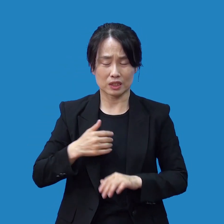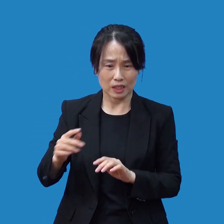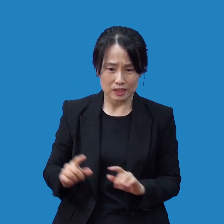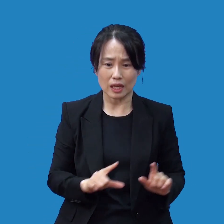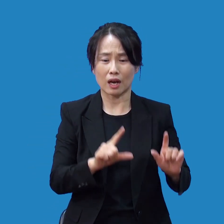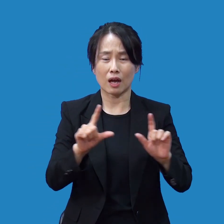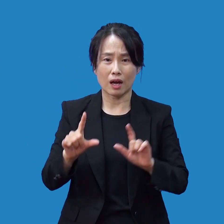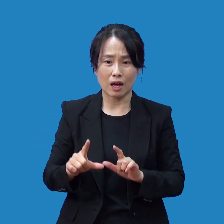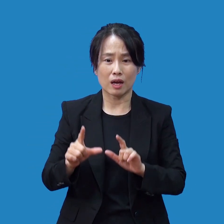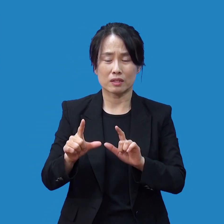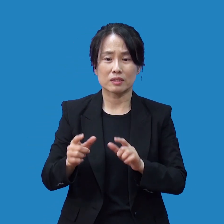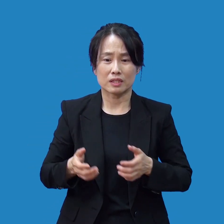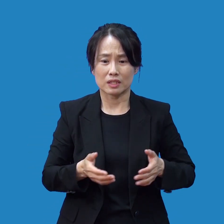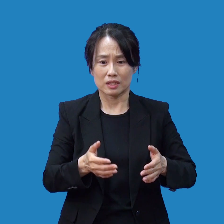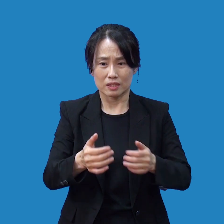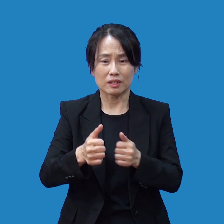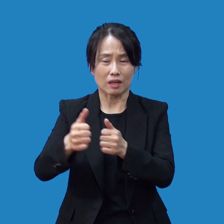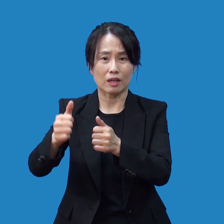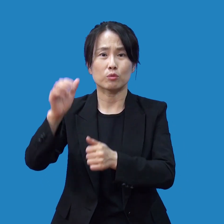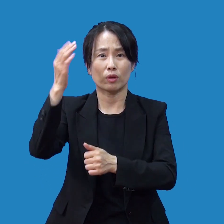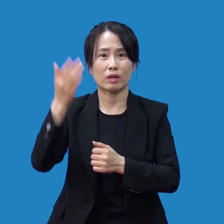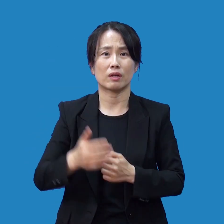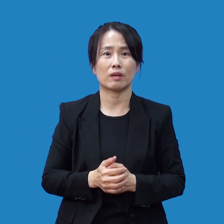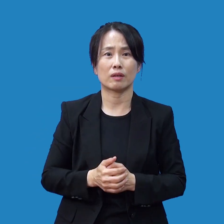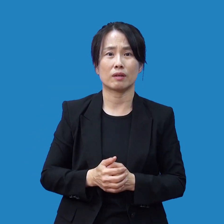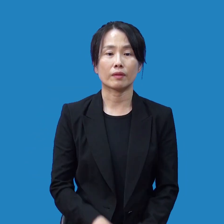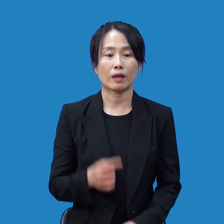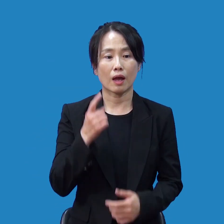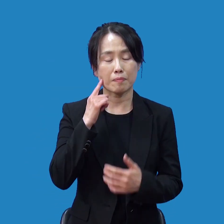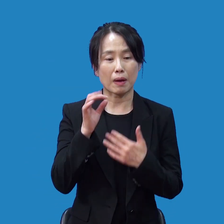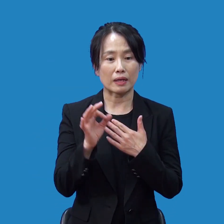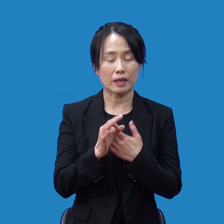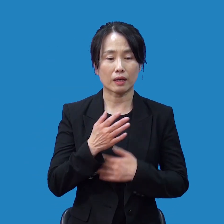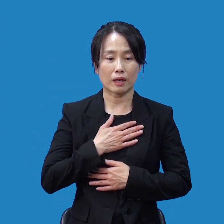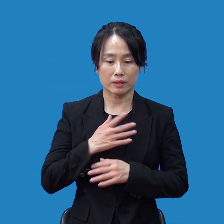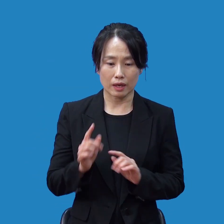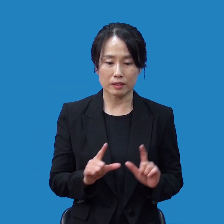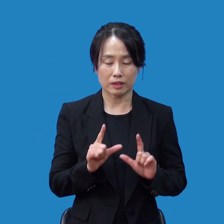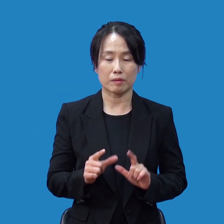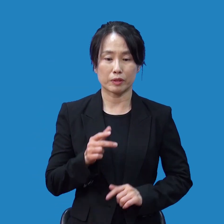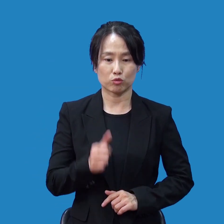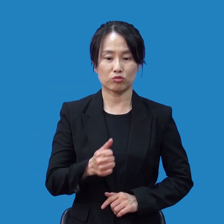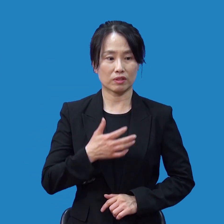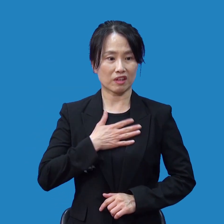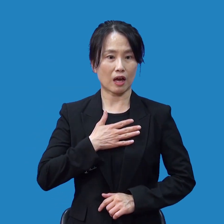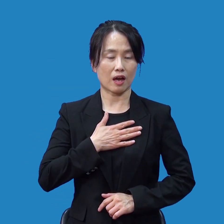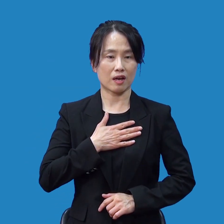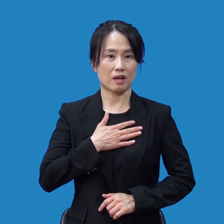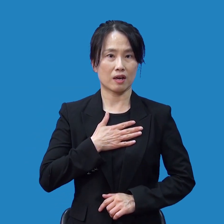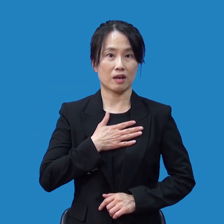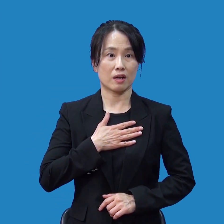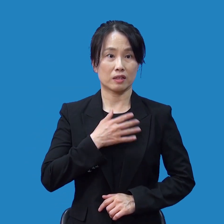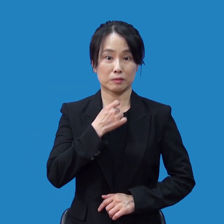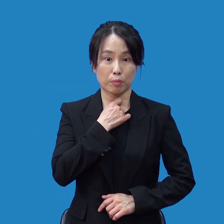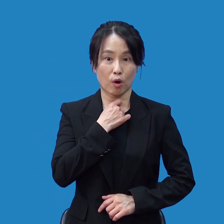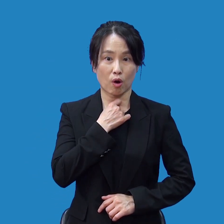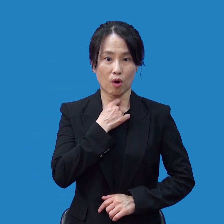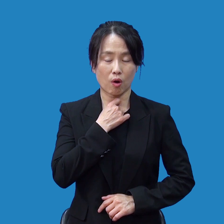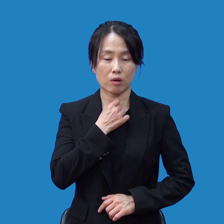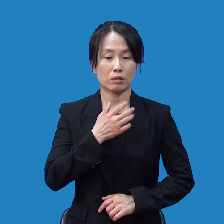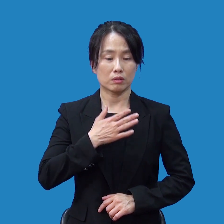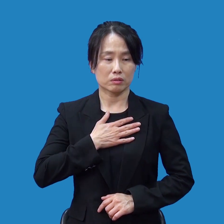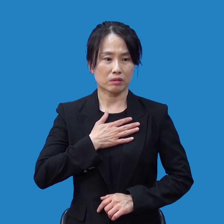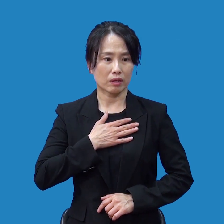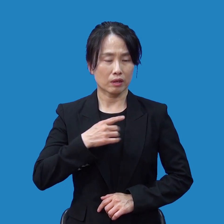삶의 길을 비추어 줍니다. 만약에 내가 내 삶의 주인이 되려고 한다, 그러면 우리 스스로 악을 이길